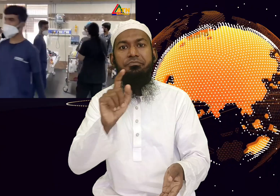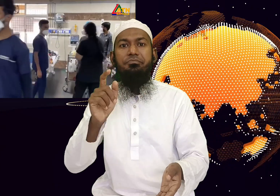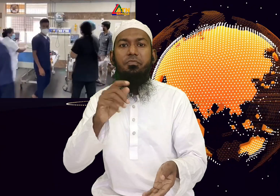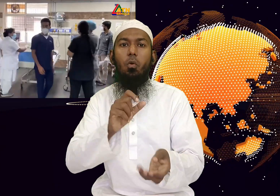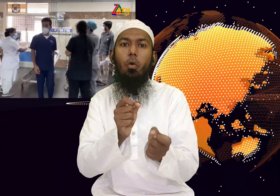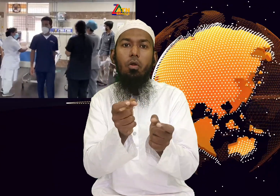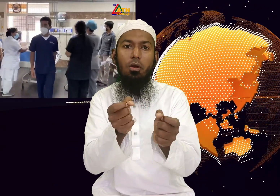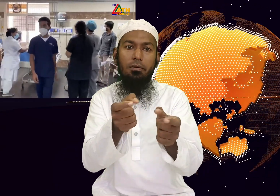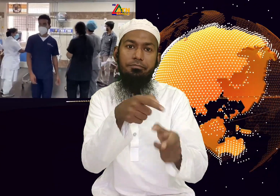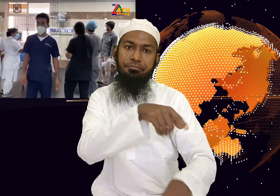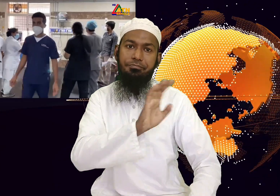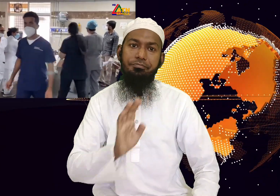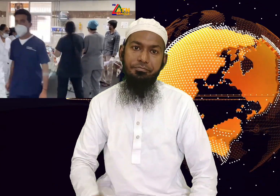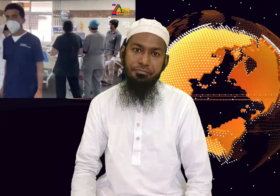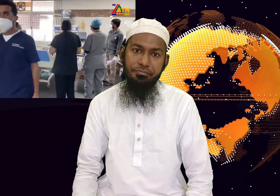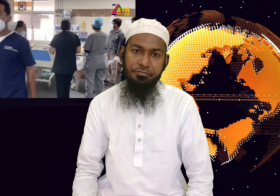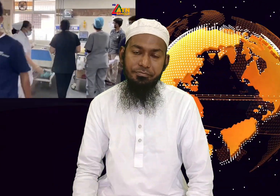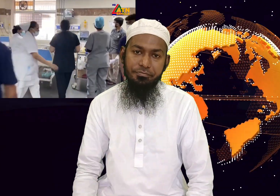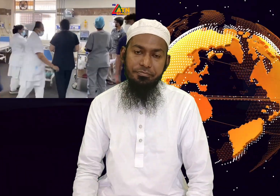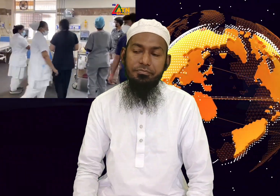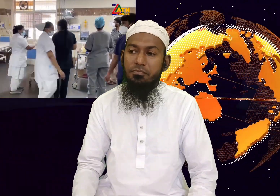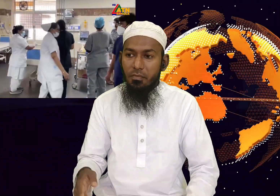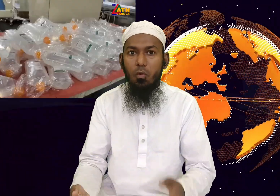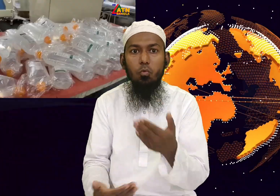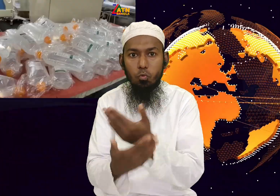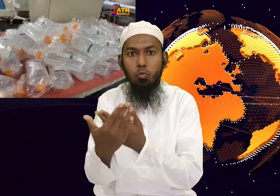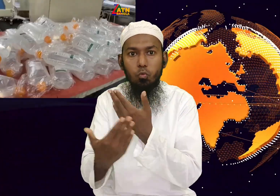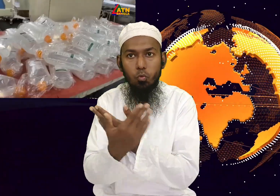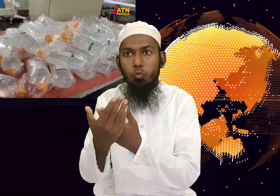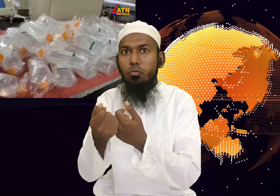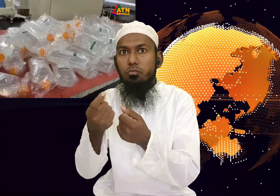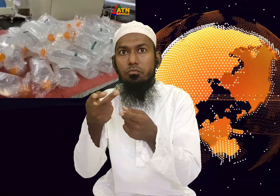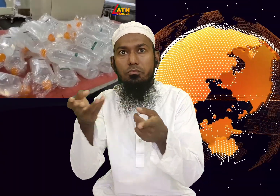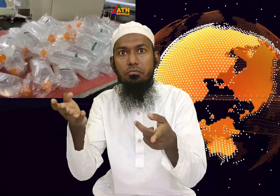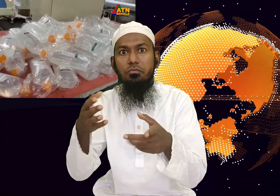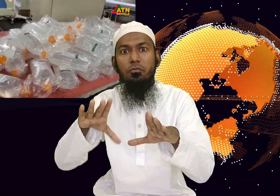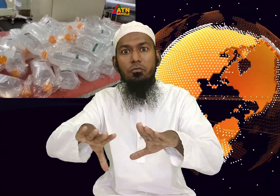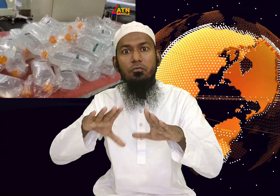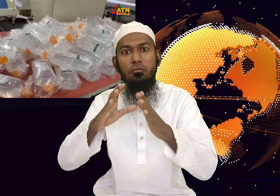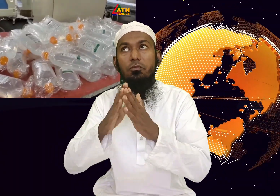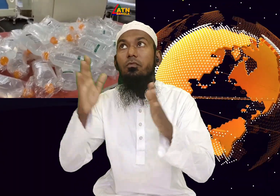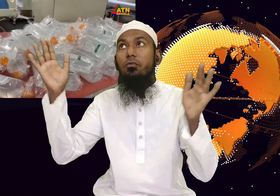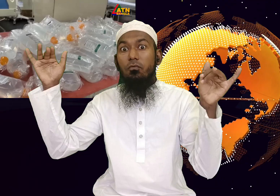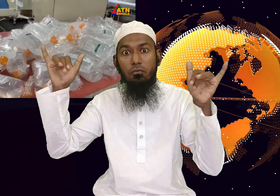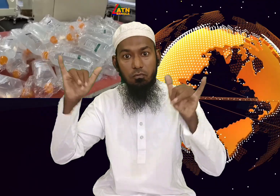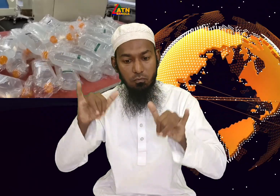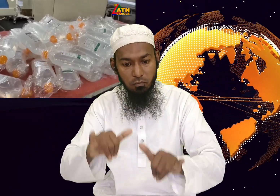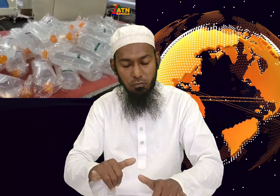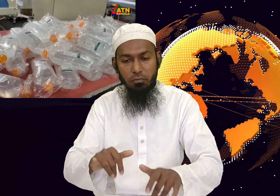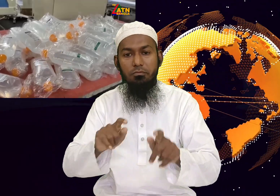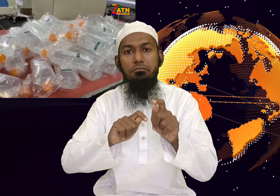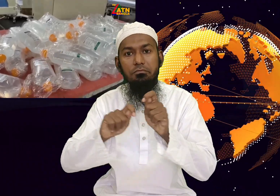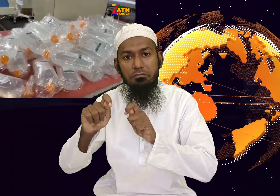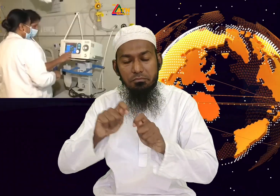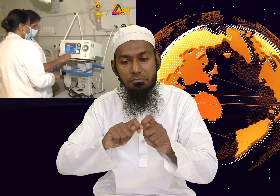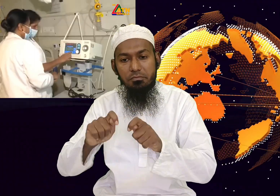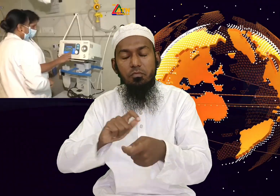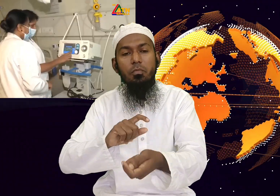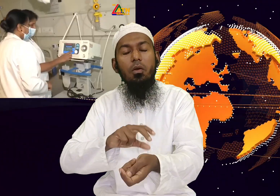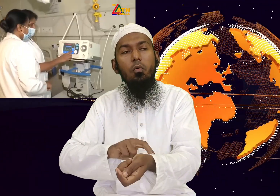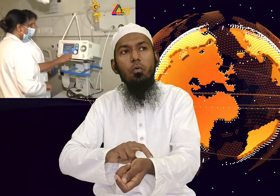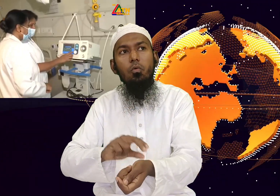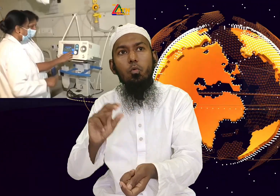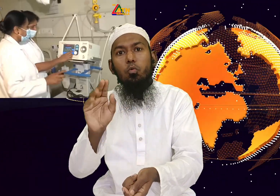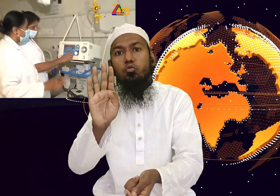নতুন সংক্রমণের পর কাদাপায় বিশেষ স্বাস্থ্য দল মোতায়েন করা হয়েছে। প্রায় ৪০ জনের নমুনা সংগ্রহ করা হয়েছে। এর মধ্যে ১৮